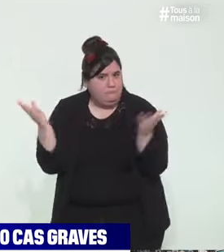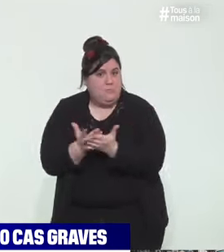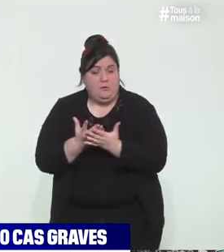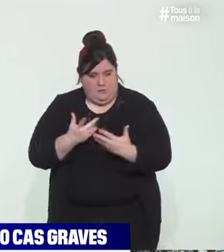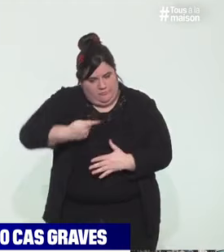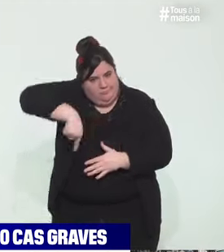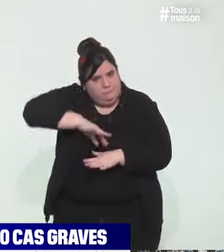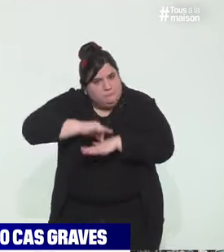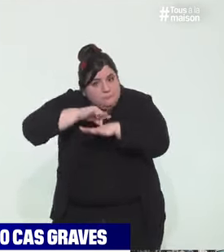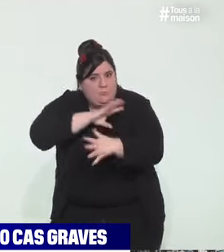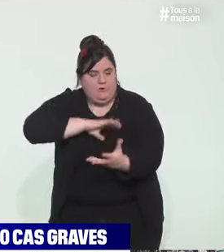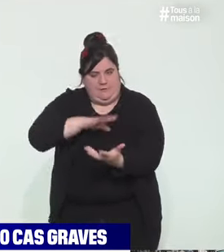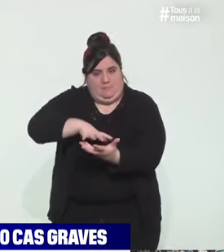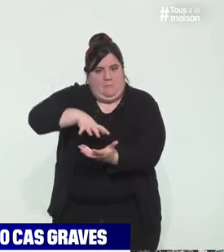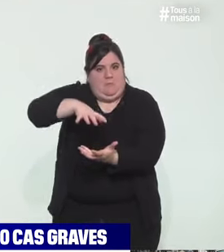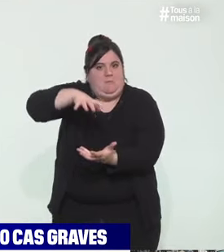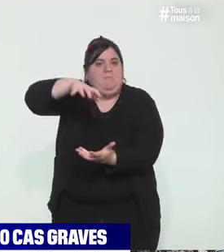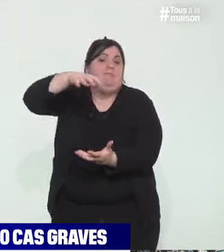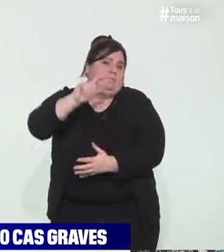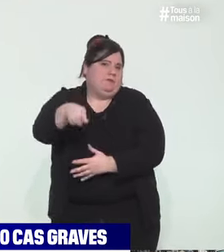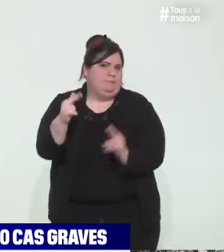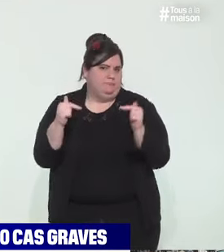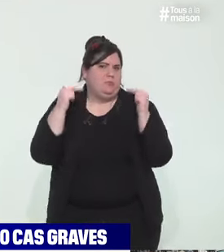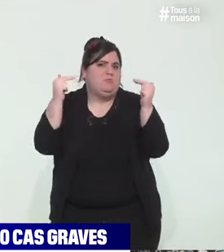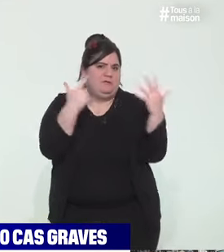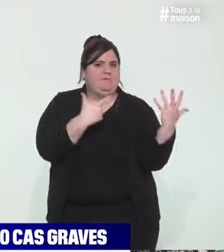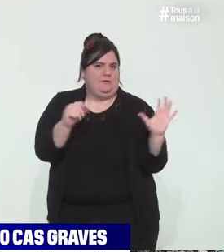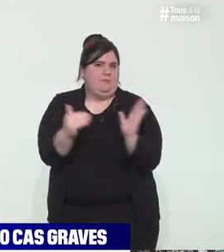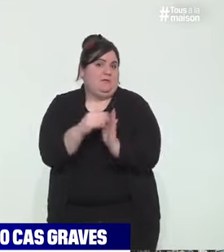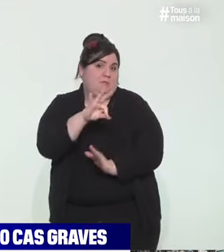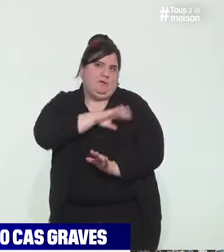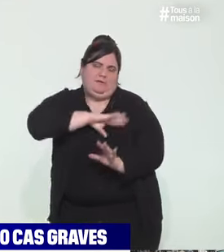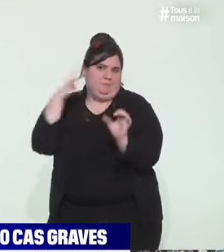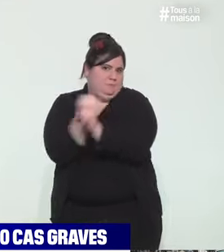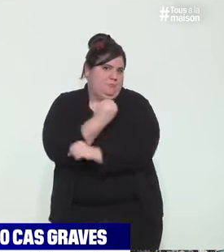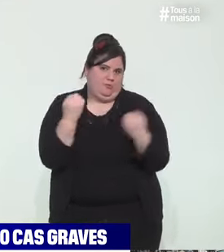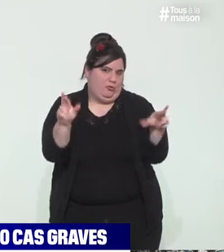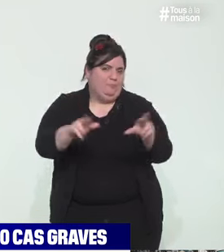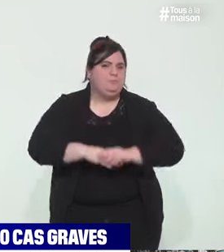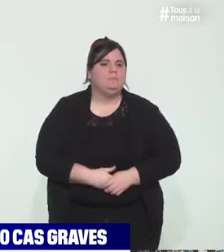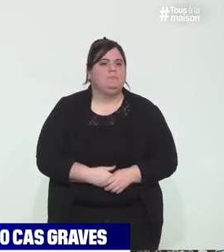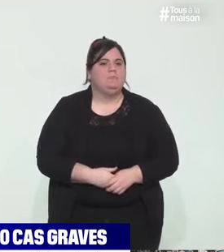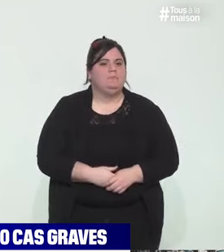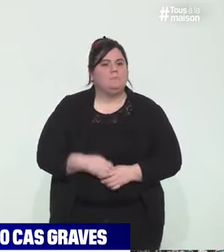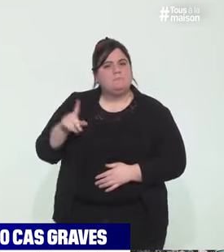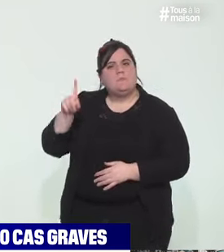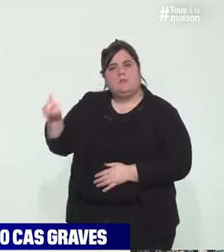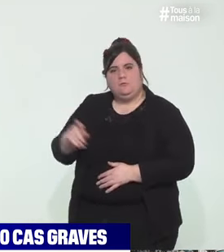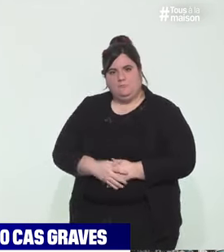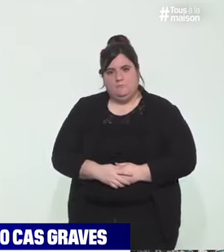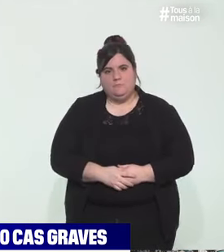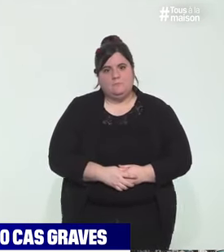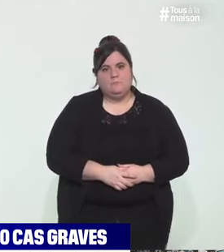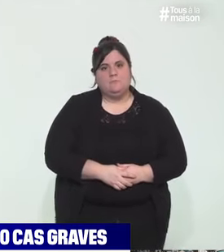montée en charge et donc c'est bien l'objectif qui a été fixé et que nous devons absolument atteindre. 2 questions pour CNews. Pourquoi avoir décidé